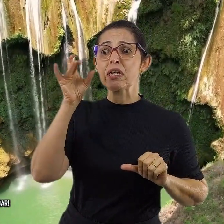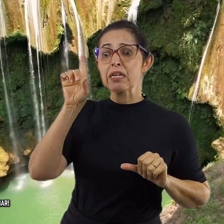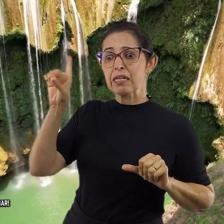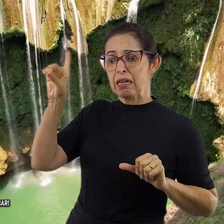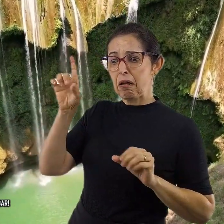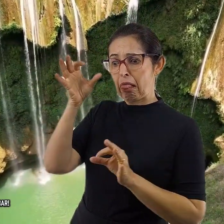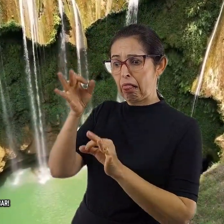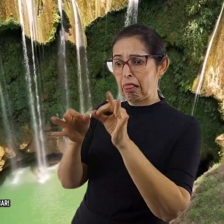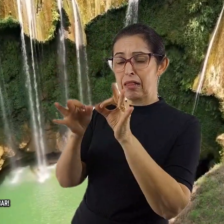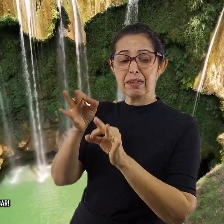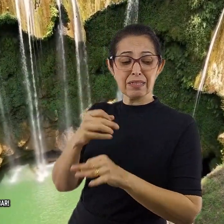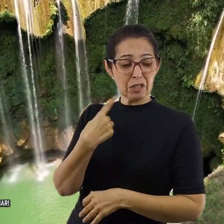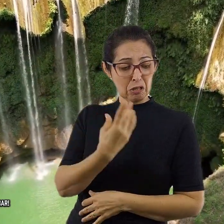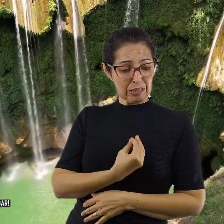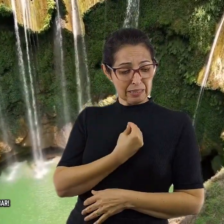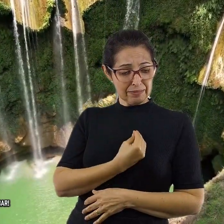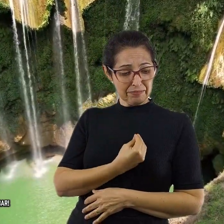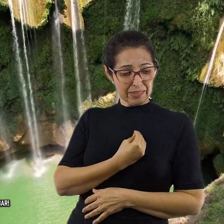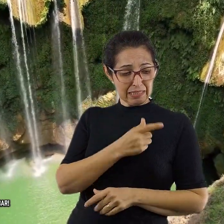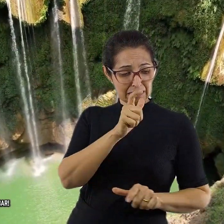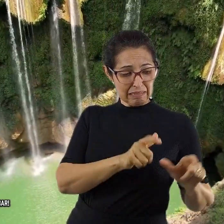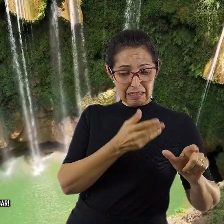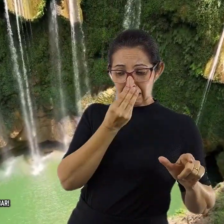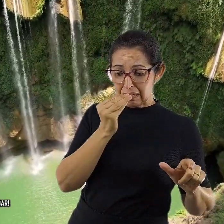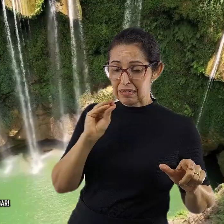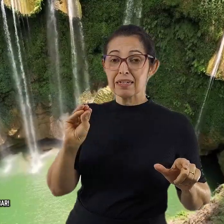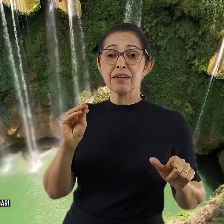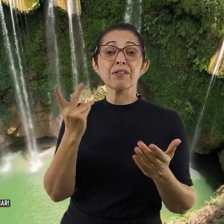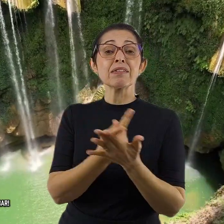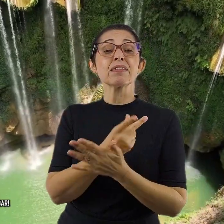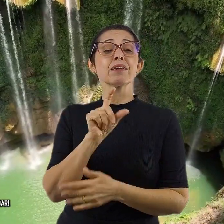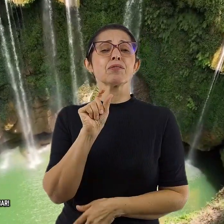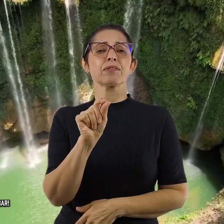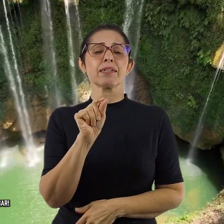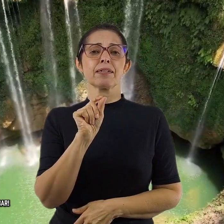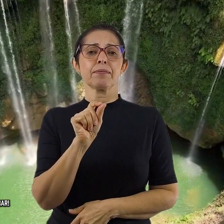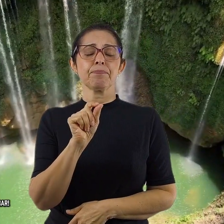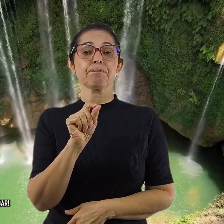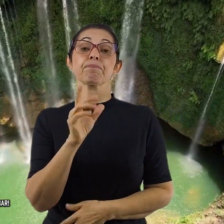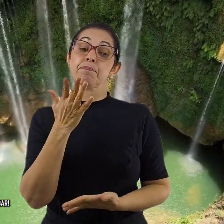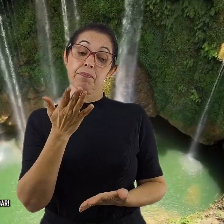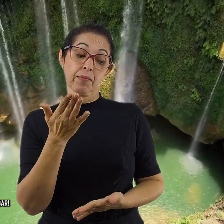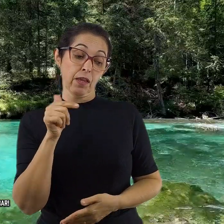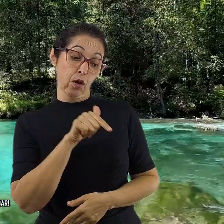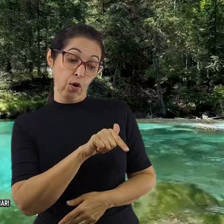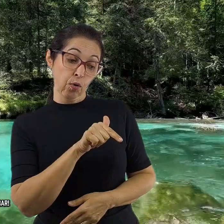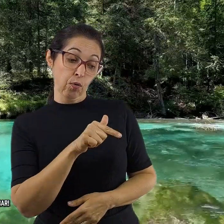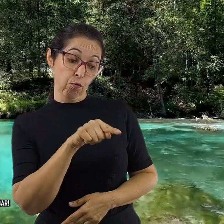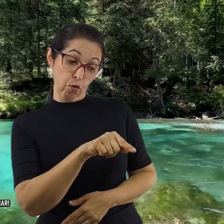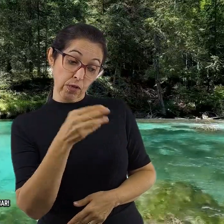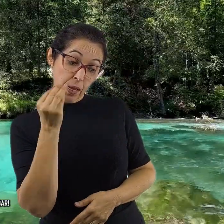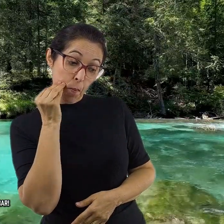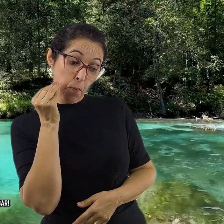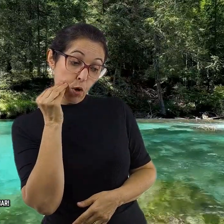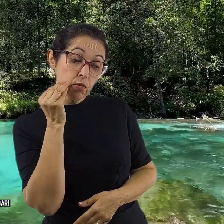Deus? Daqueles que rejeitaram o seu filho, o que será de nós? Pedro disse: olha, tem uma oportunidade para